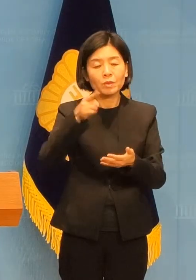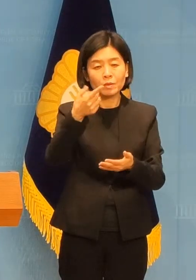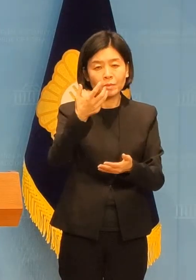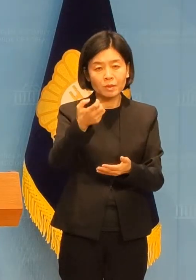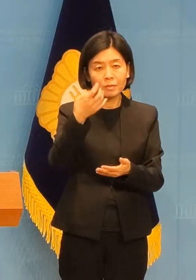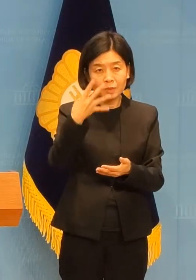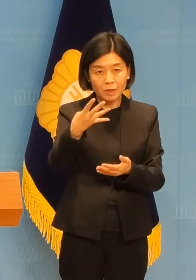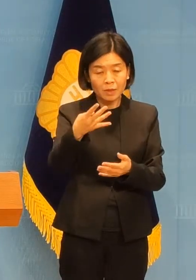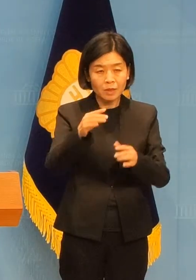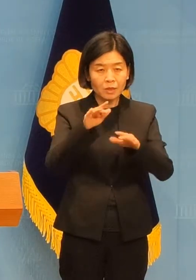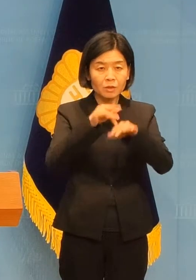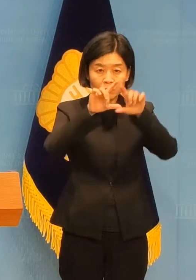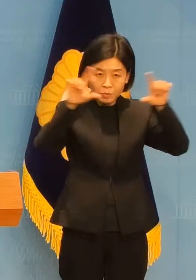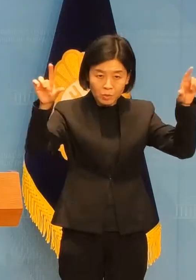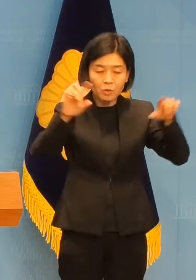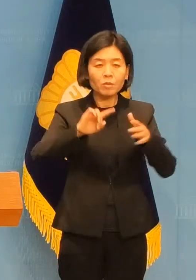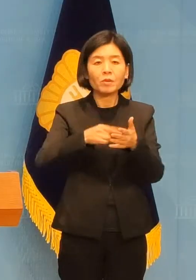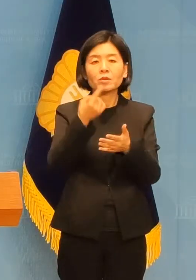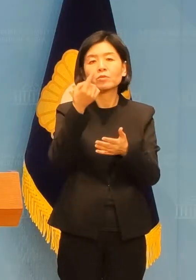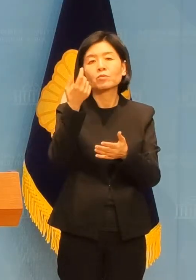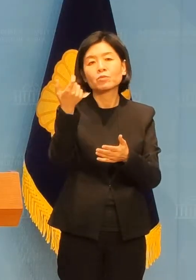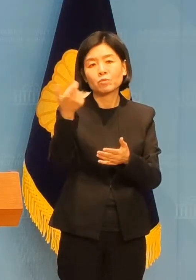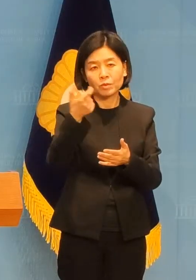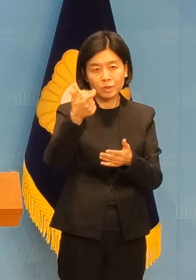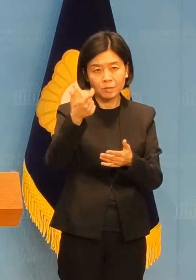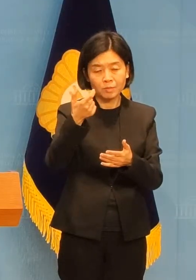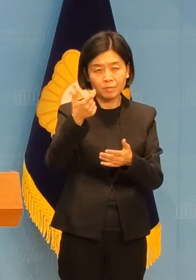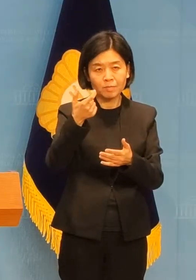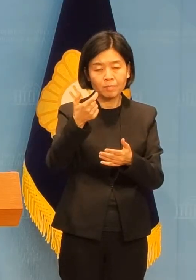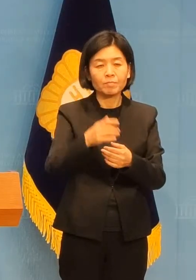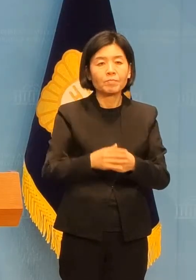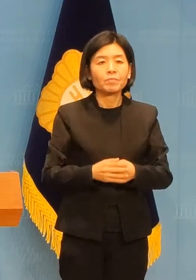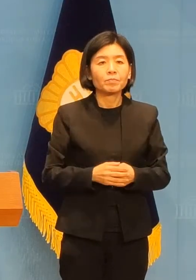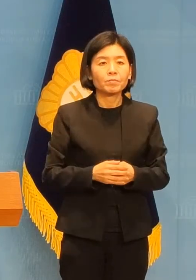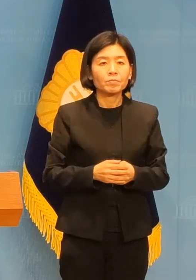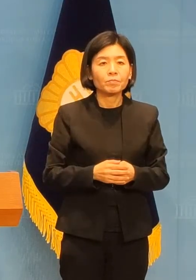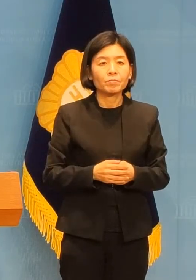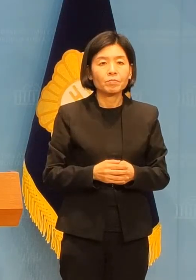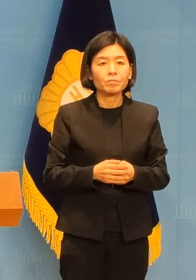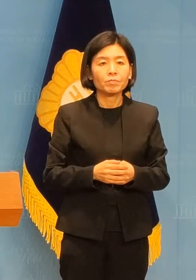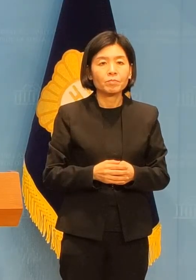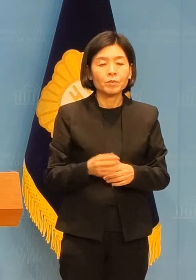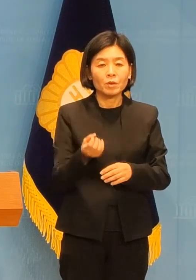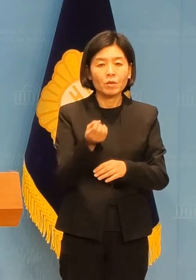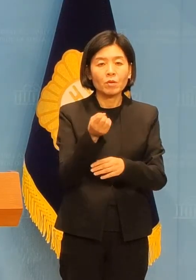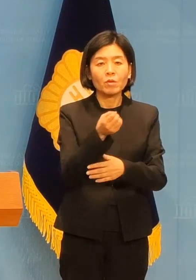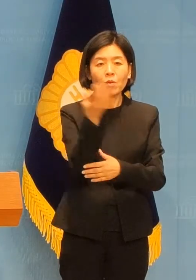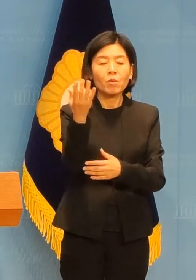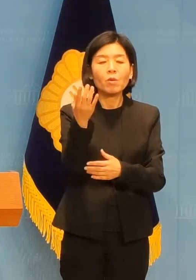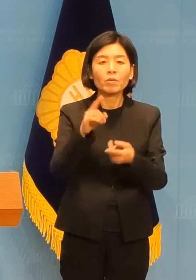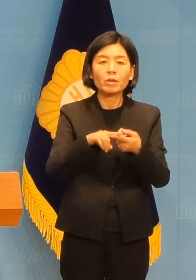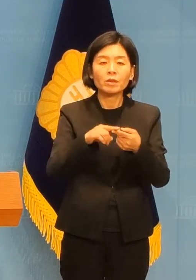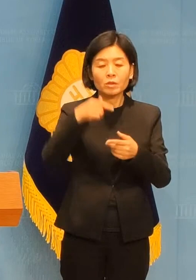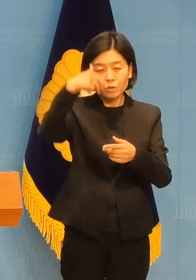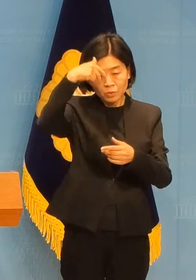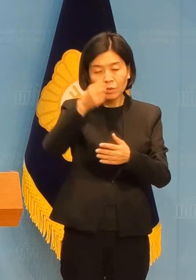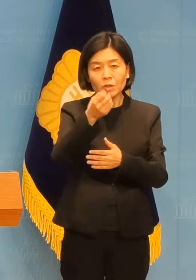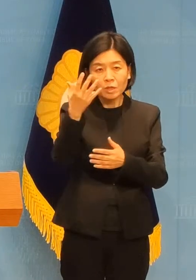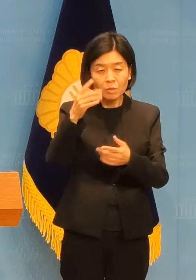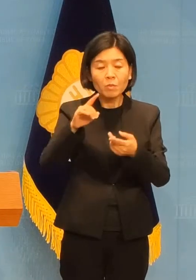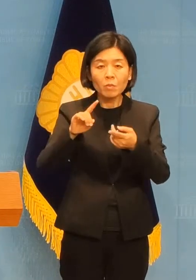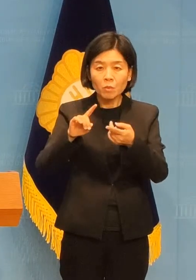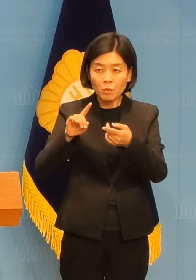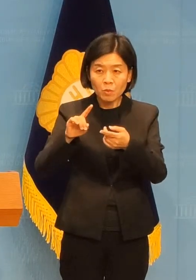184건, 현수막은 160건 순으로 제보되었습니다. 언론 대응 보고입니다. 조선일보의